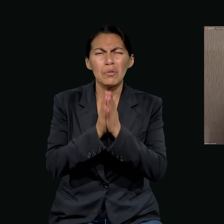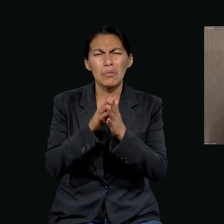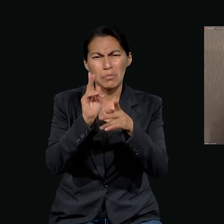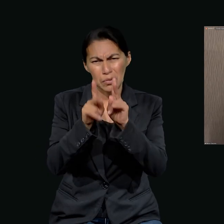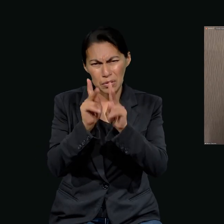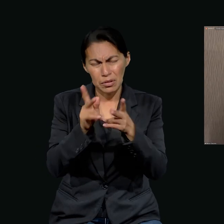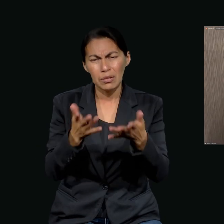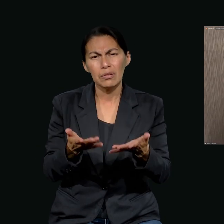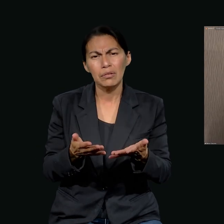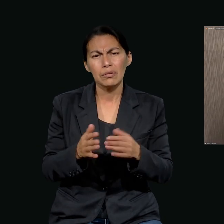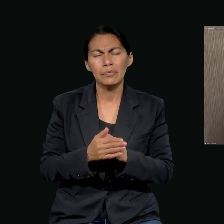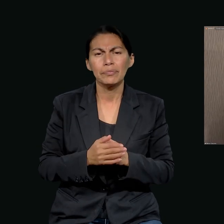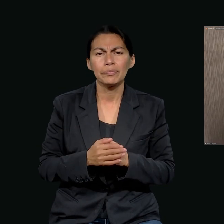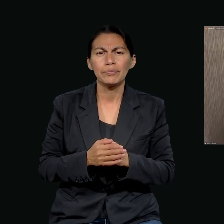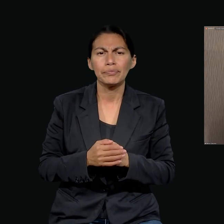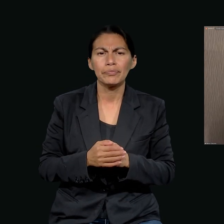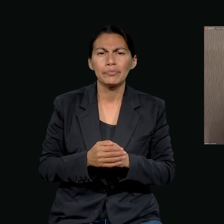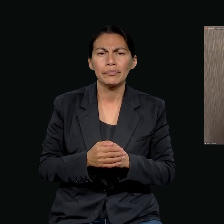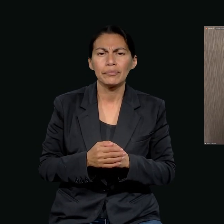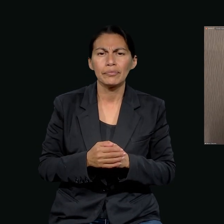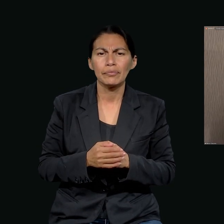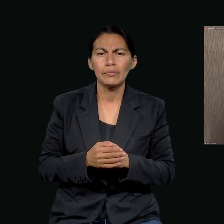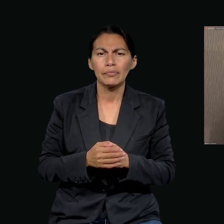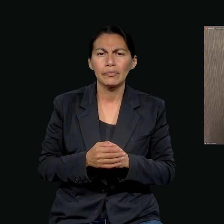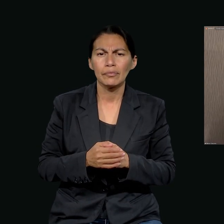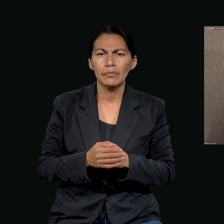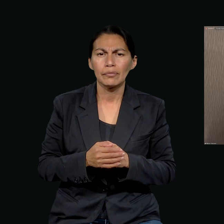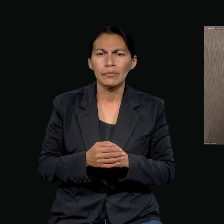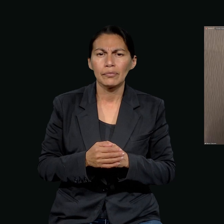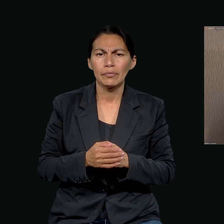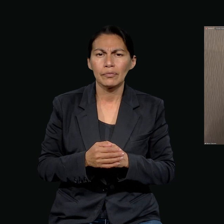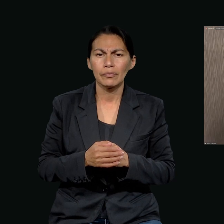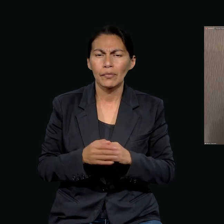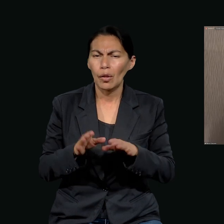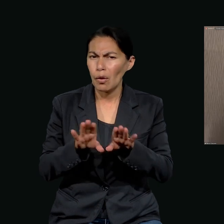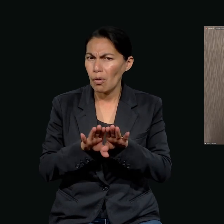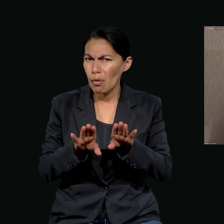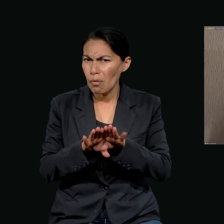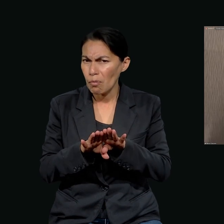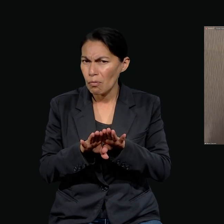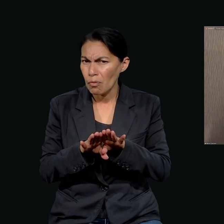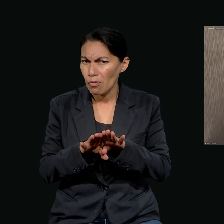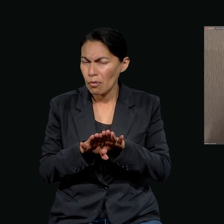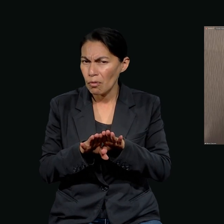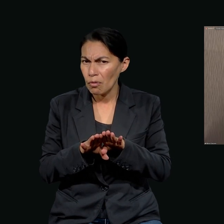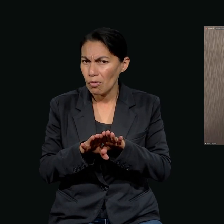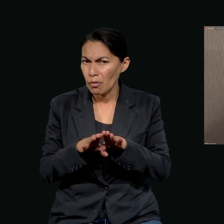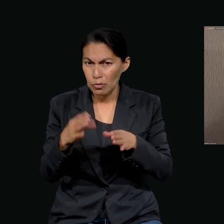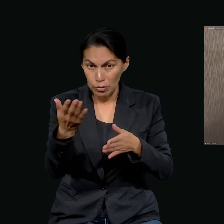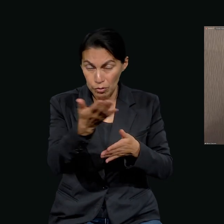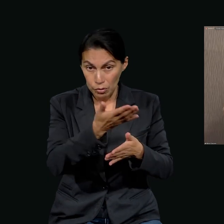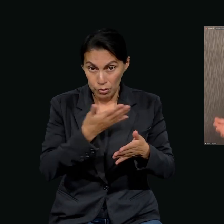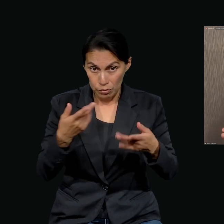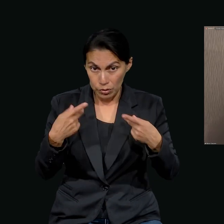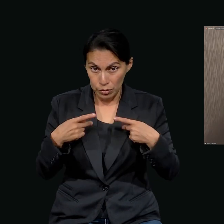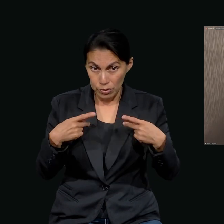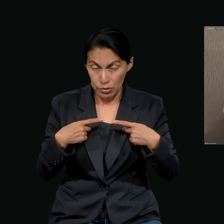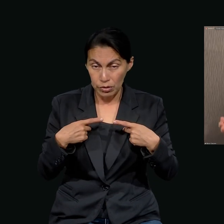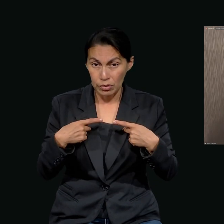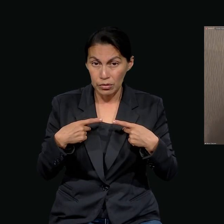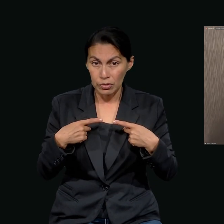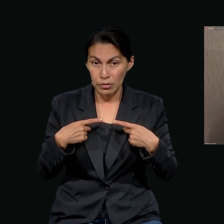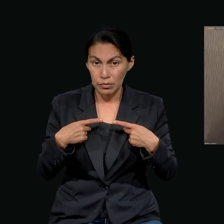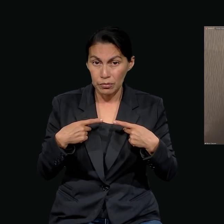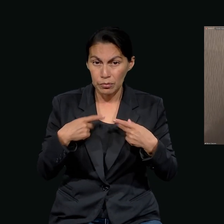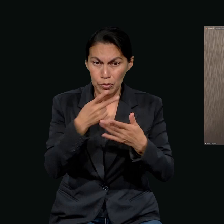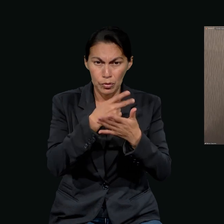ese desarrollo, de una manera breve, pero que pueda, los que estamos escuchando y